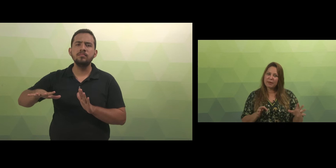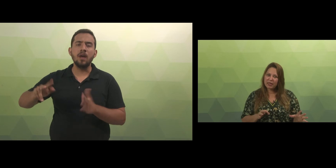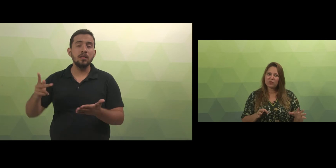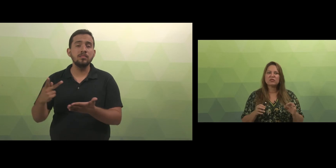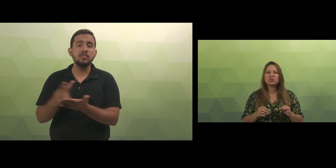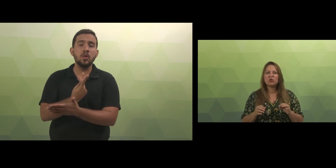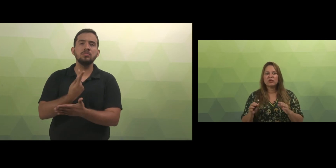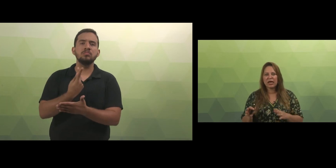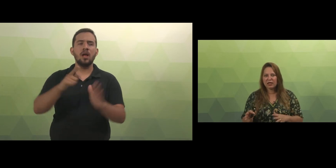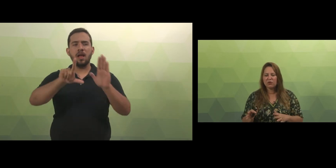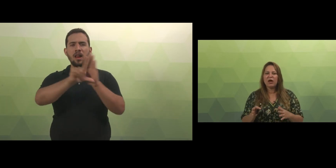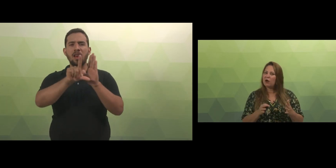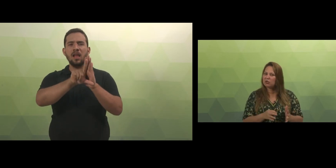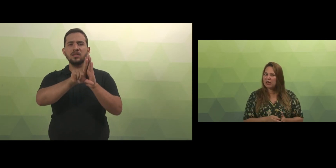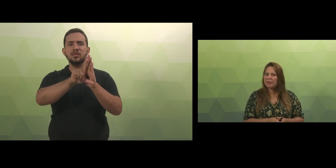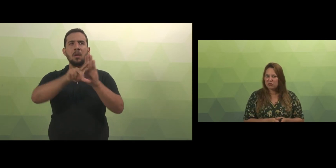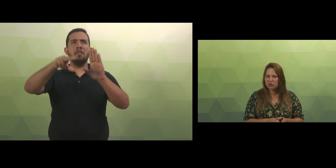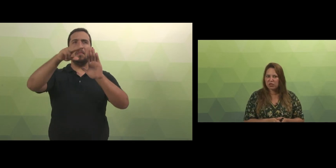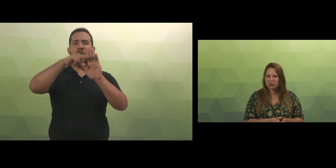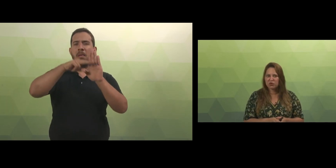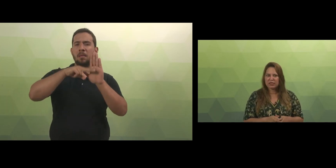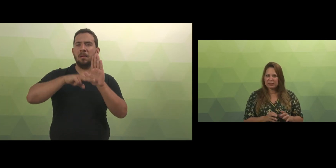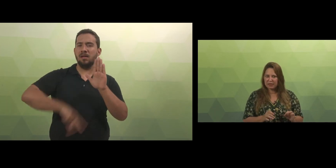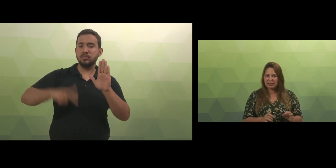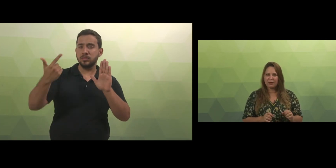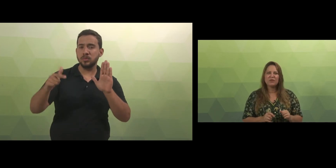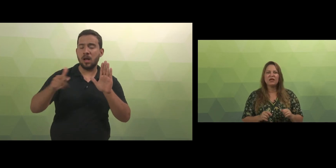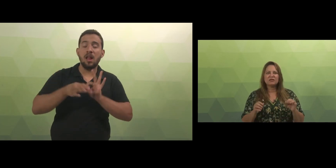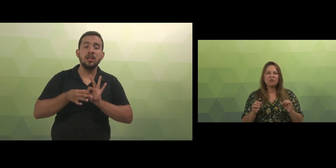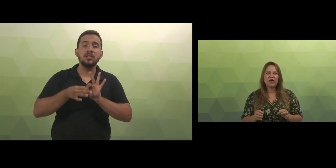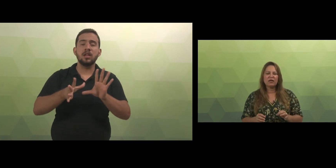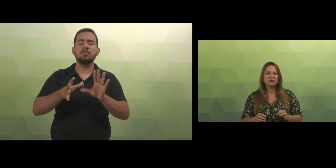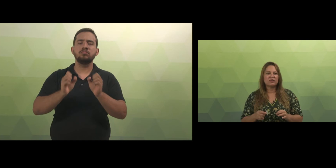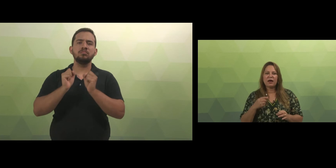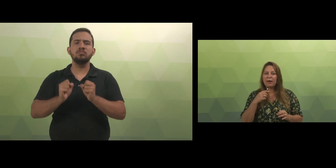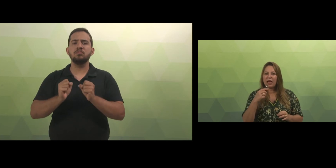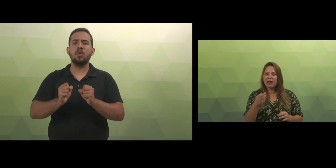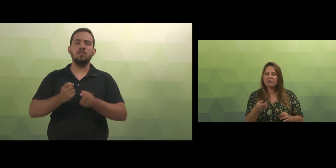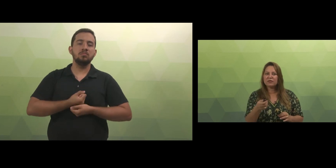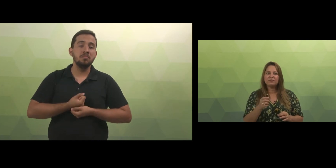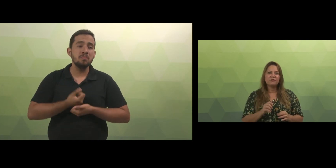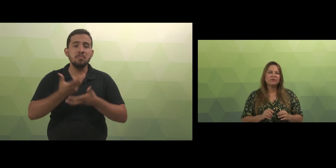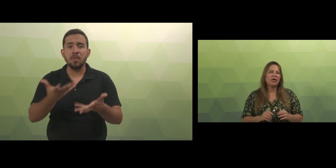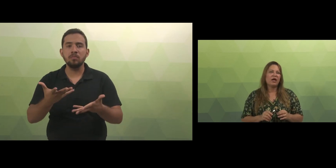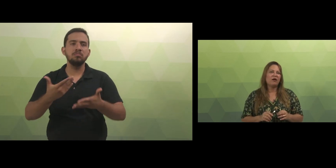esse meio não seja contrário ao ordenamento jurídico. Dessa maneira, são válidos a